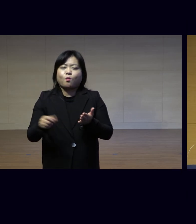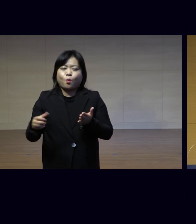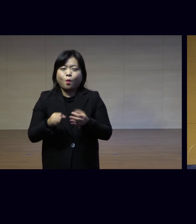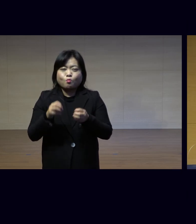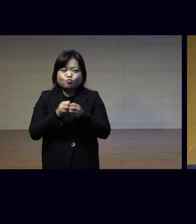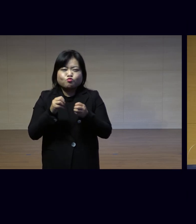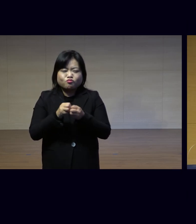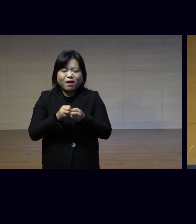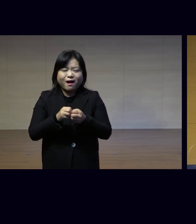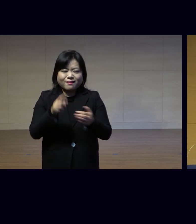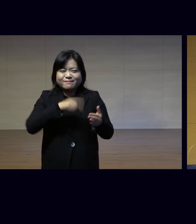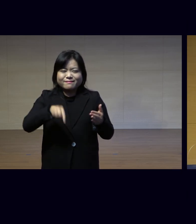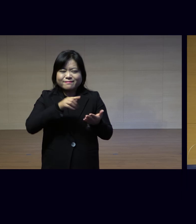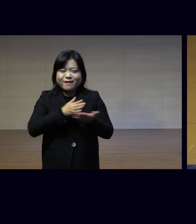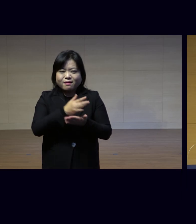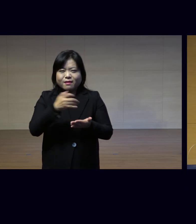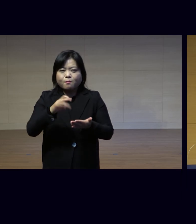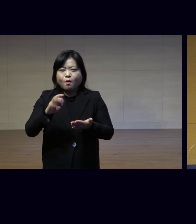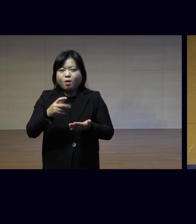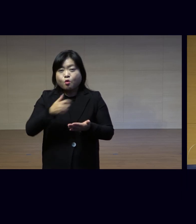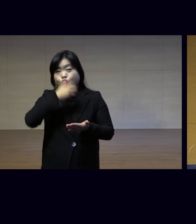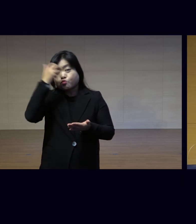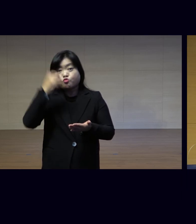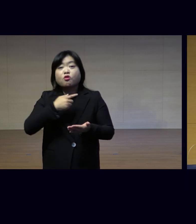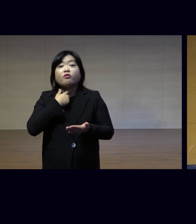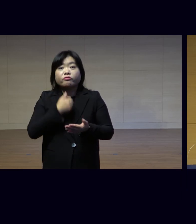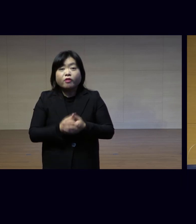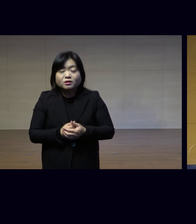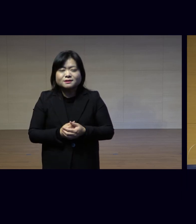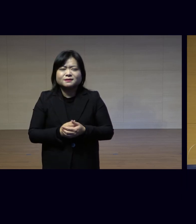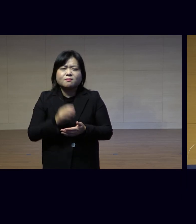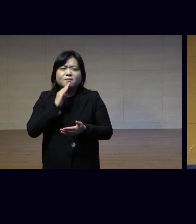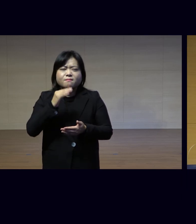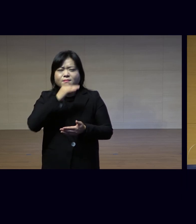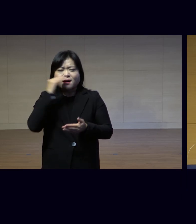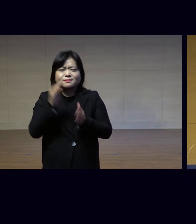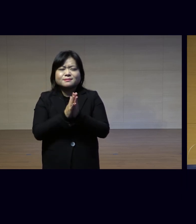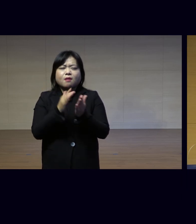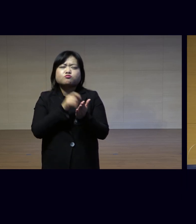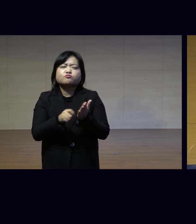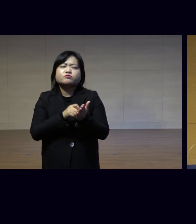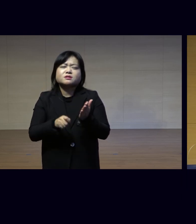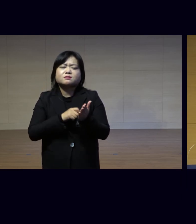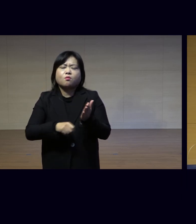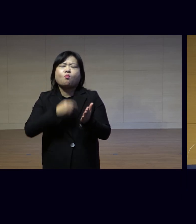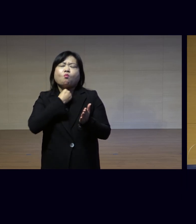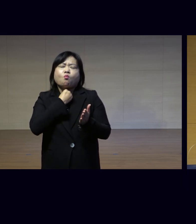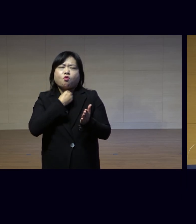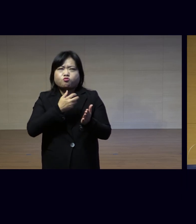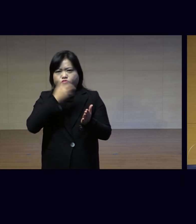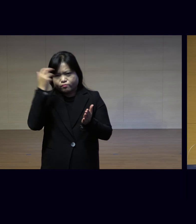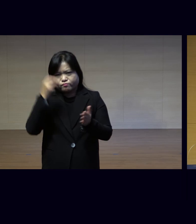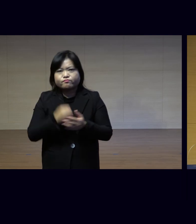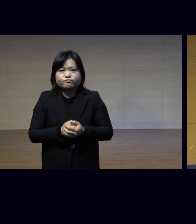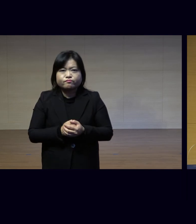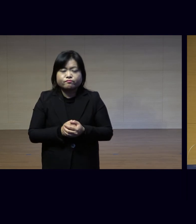문학에서의 나폴레옹을 꿈꾸었던 정말 제대로 된 작품을 쓰기를 꿈꿨습니다.